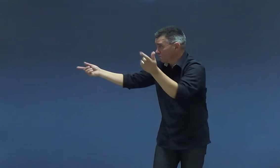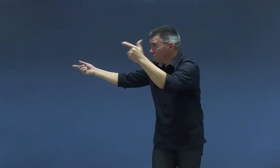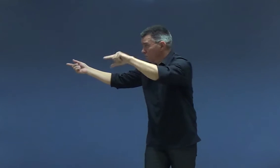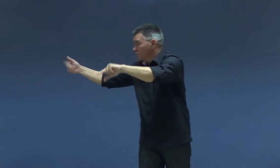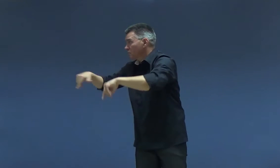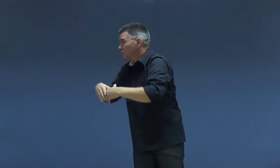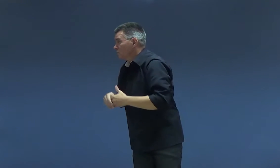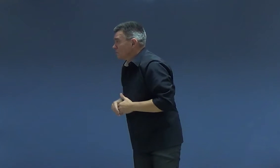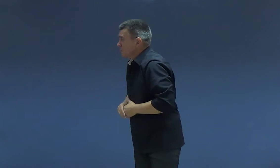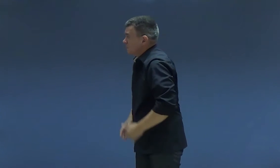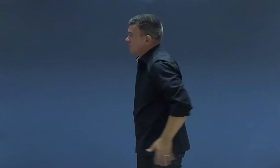é verdade?